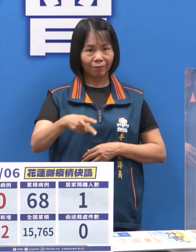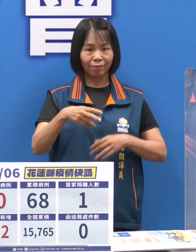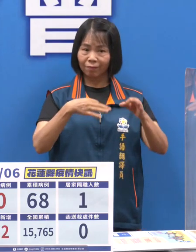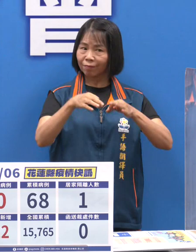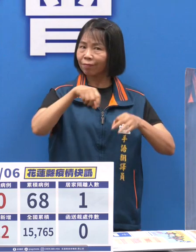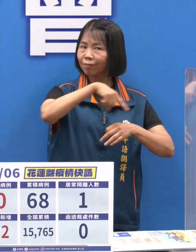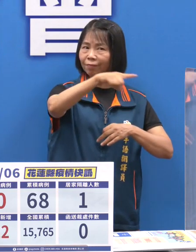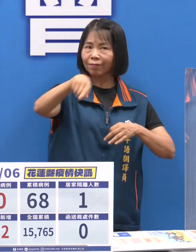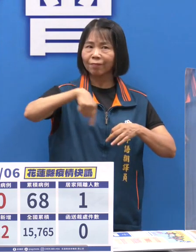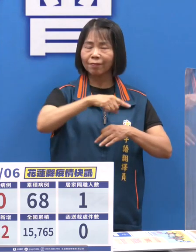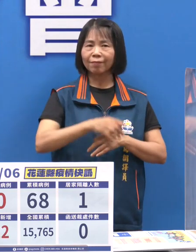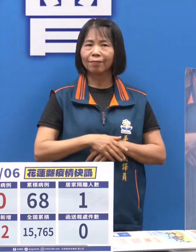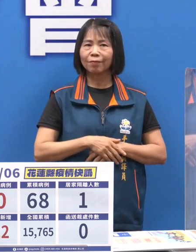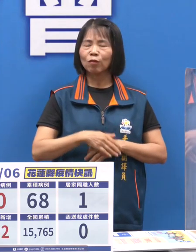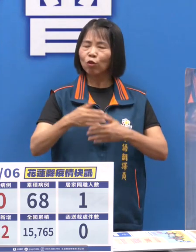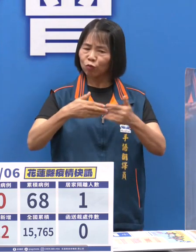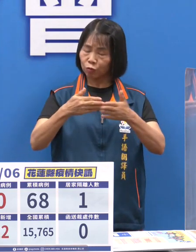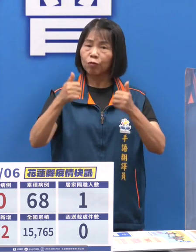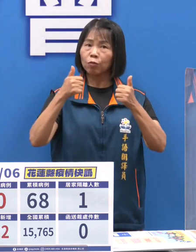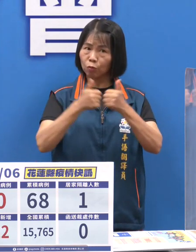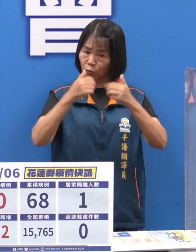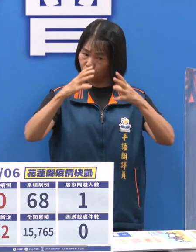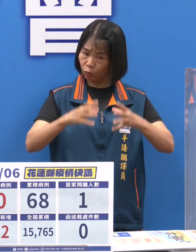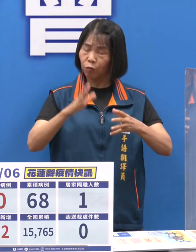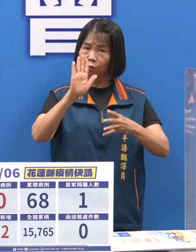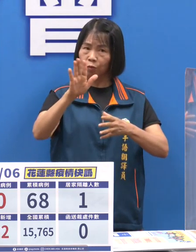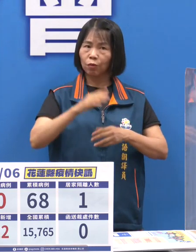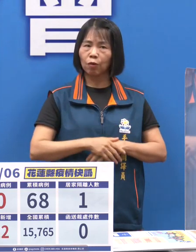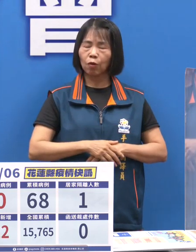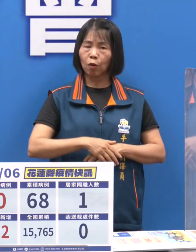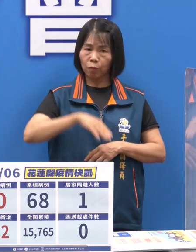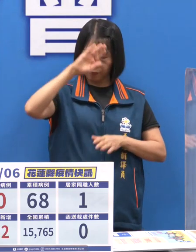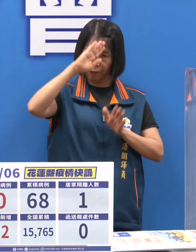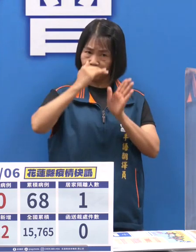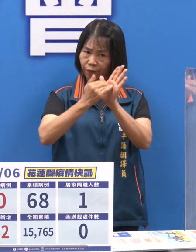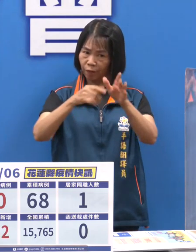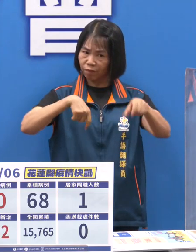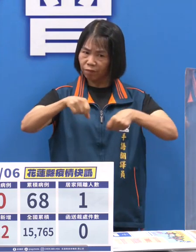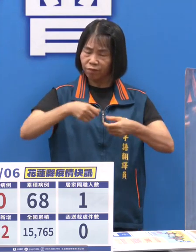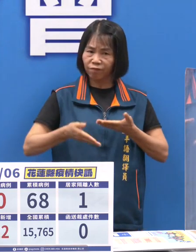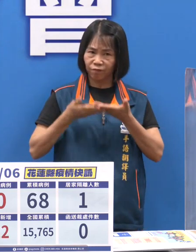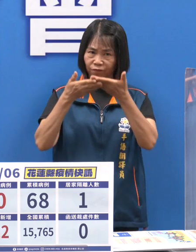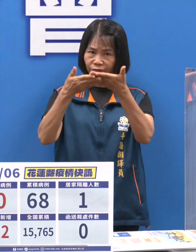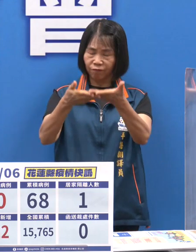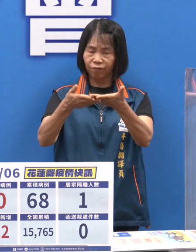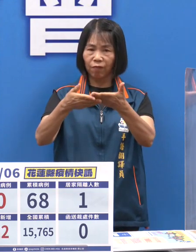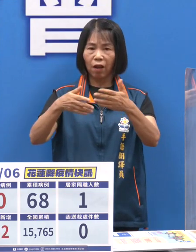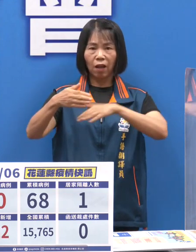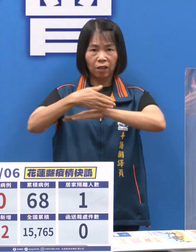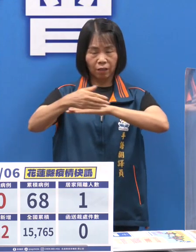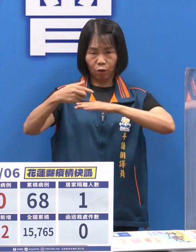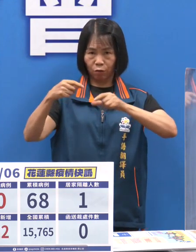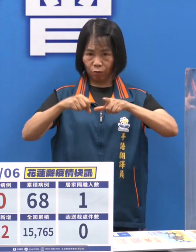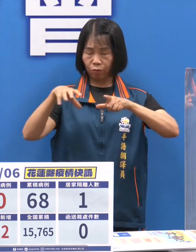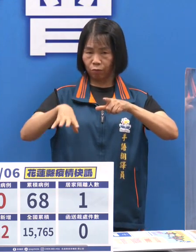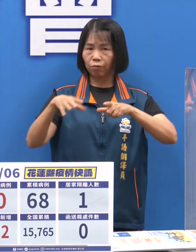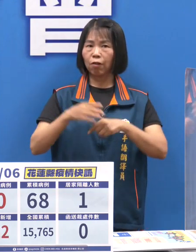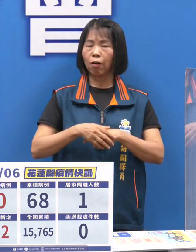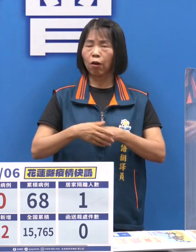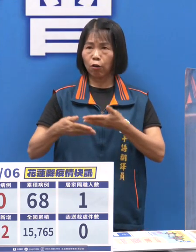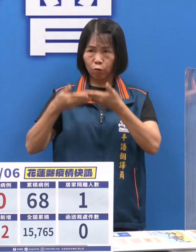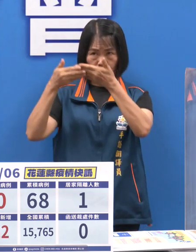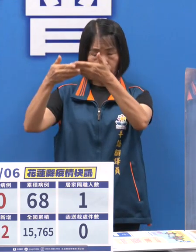啊，他们有一个协会提送防疫计划，经乡公所报省府审核通过之